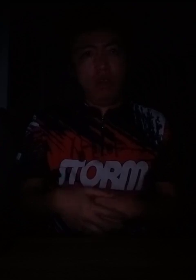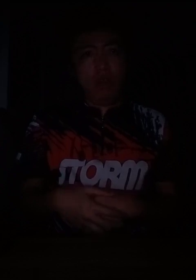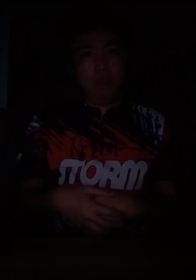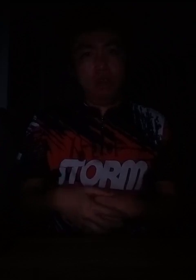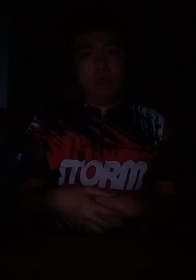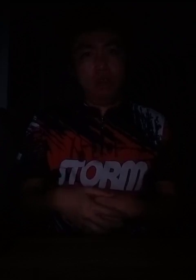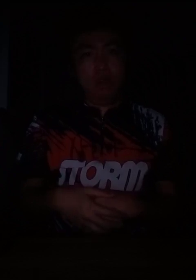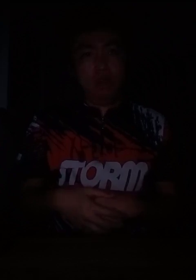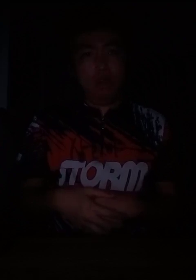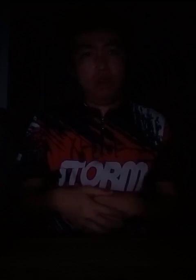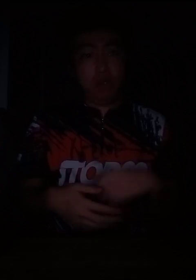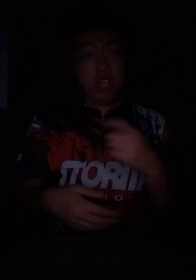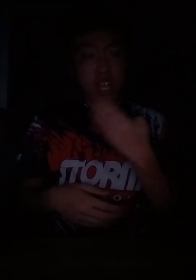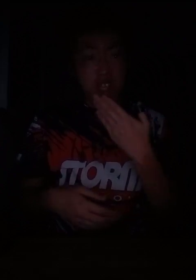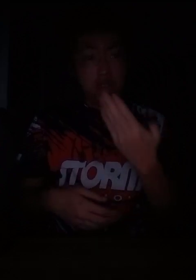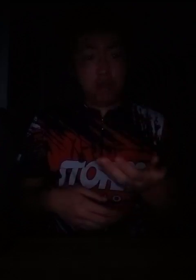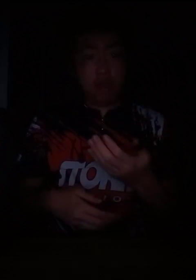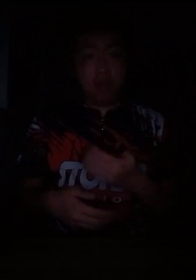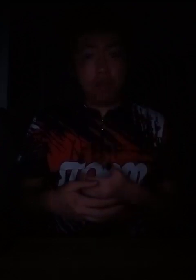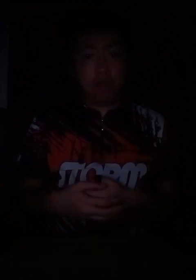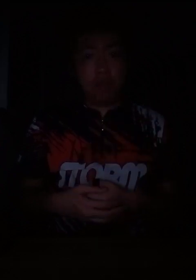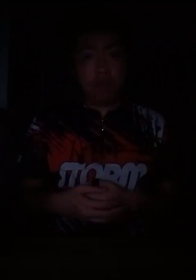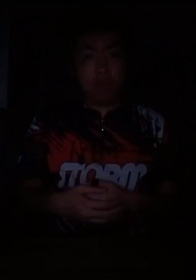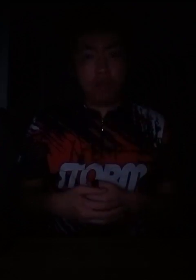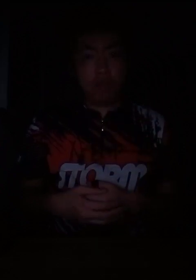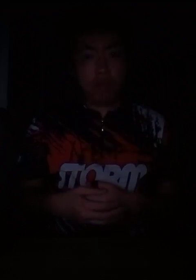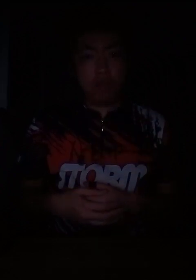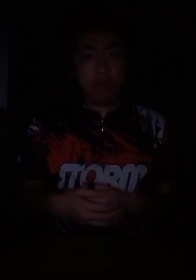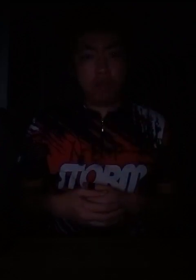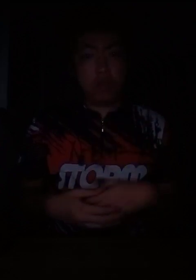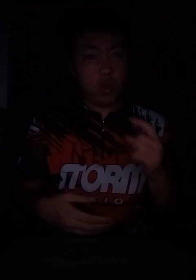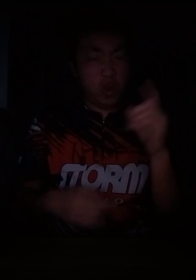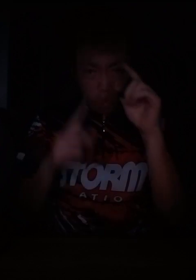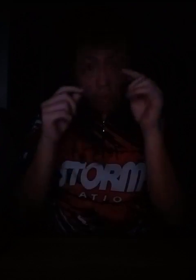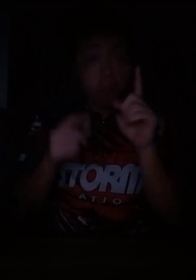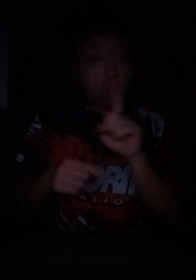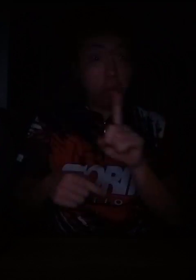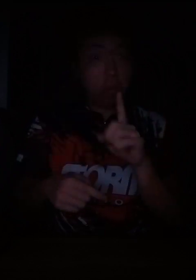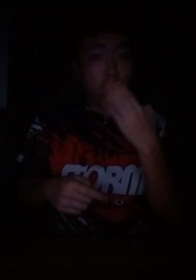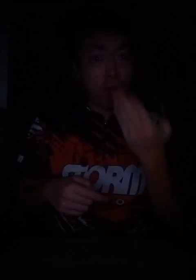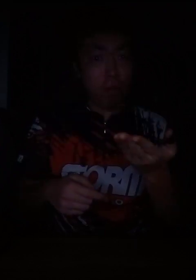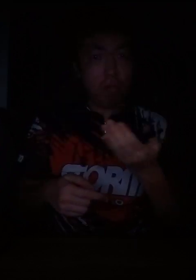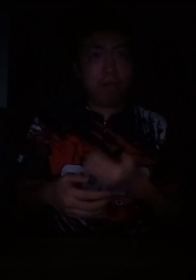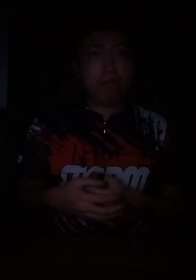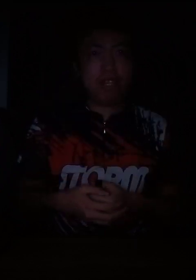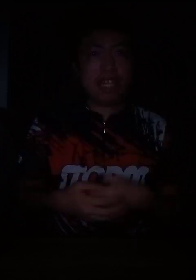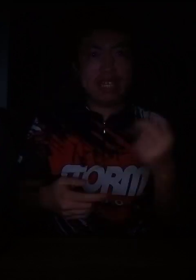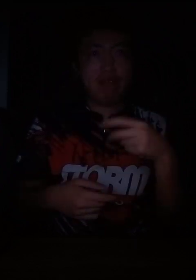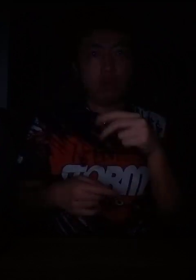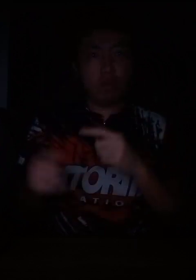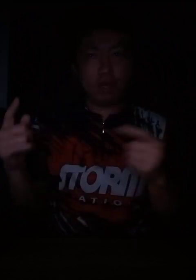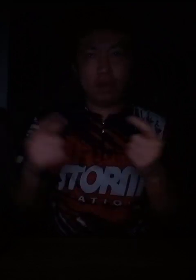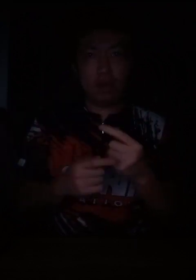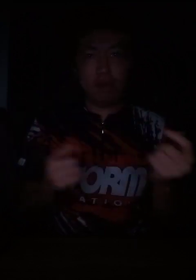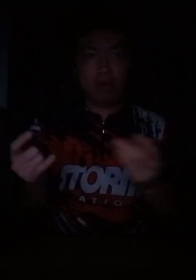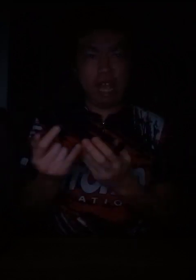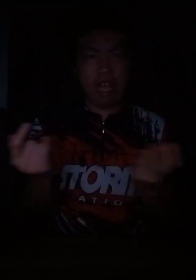저는 분명히 제 뜻 말씀드렸습니다. 그래서 자꾸 틀려서 뭐하냐? 김 씨는 곧바로 주점 바로 앞에